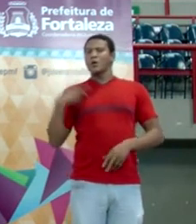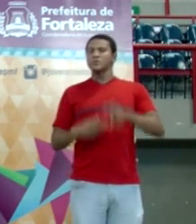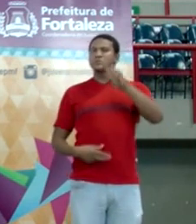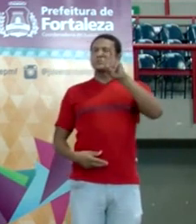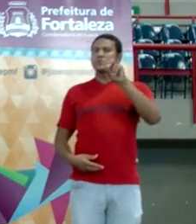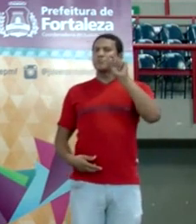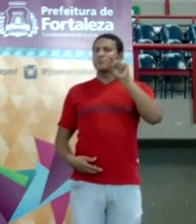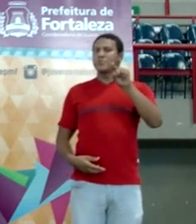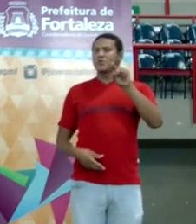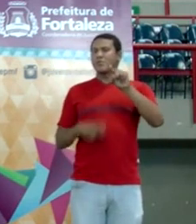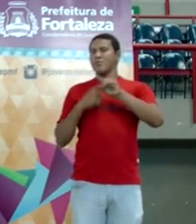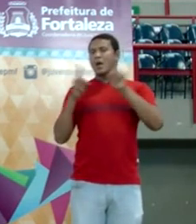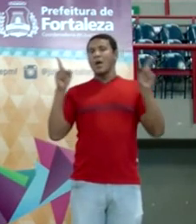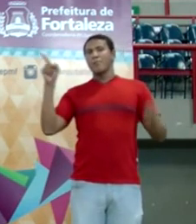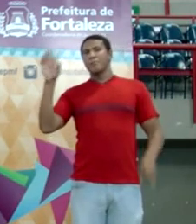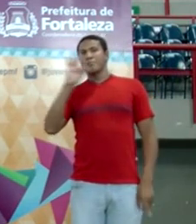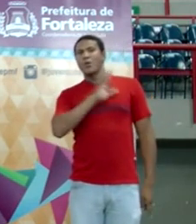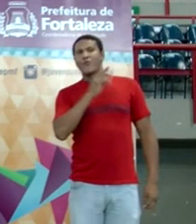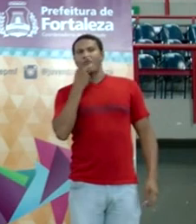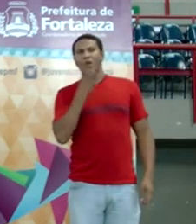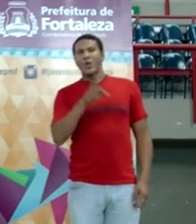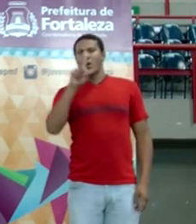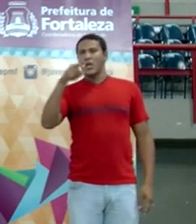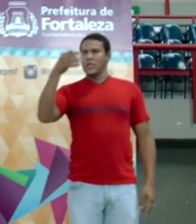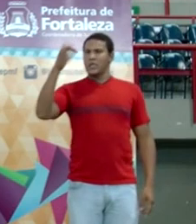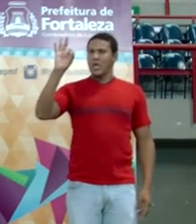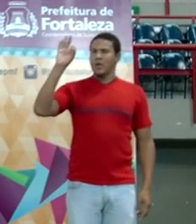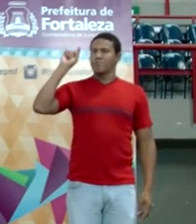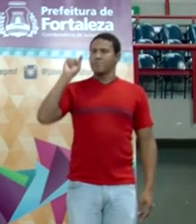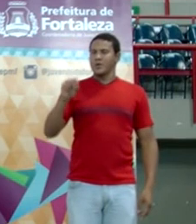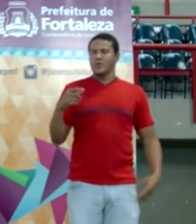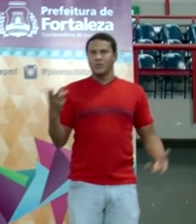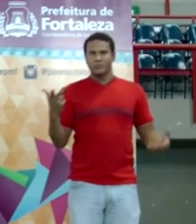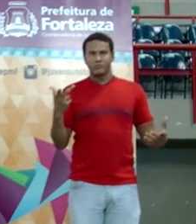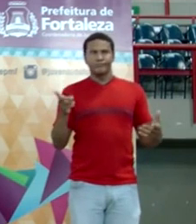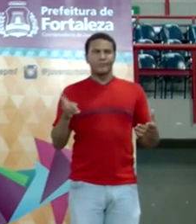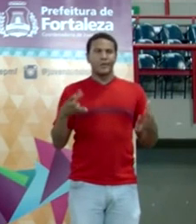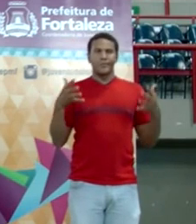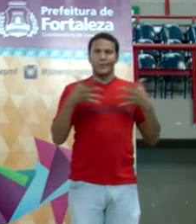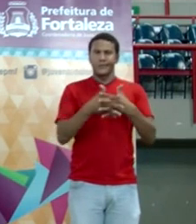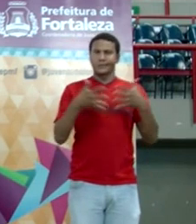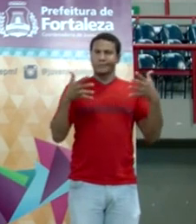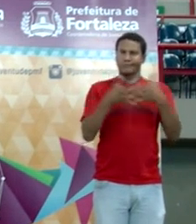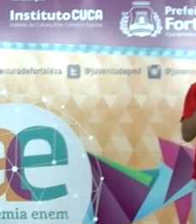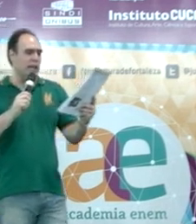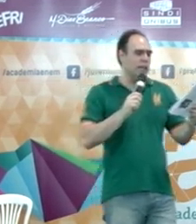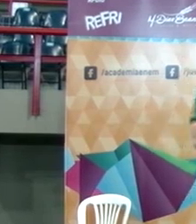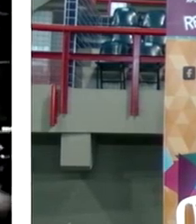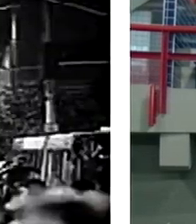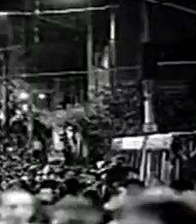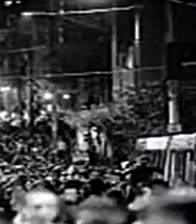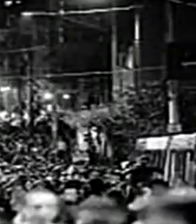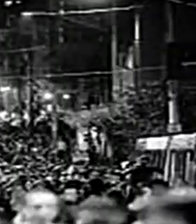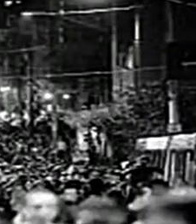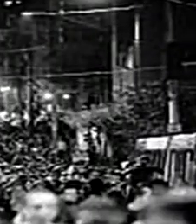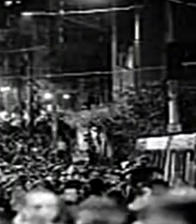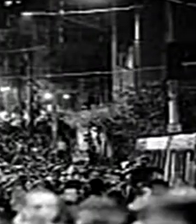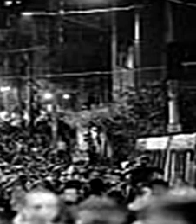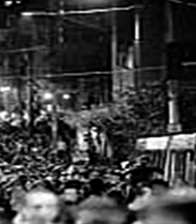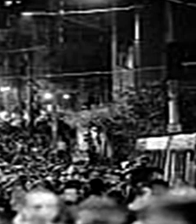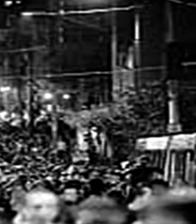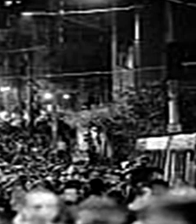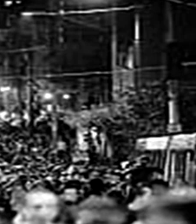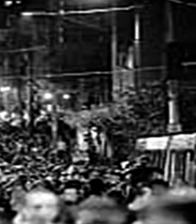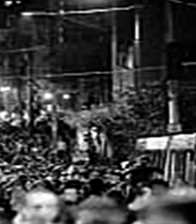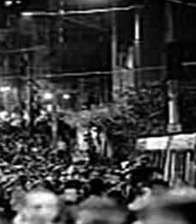militar disse que só contou 10 mil. Então não tem isso. Toda vez tem essas informações desencontradas. E aí, pessoal, o que é que nós